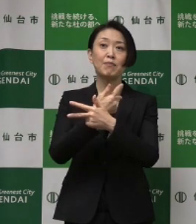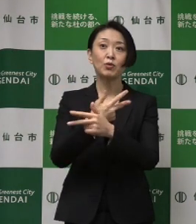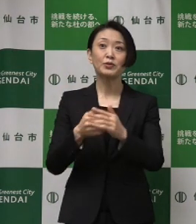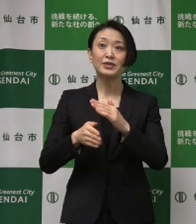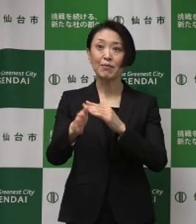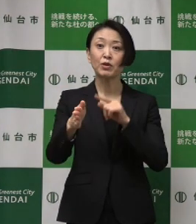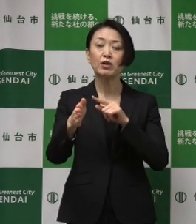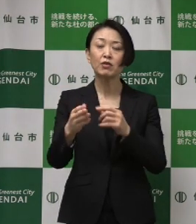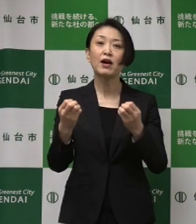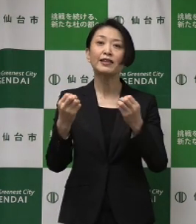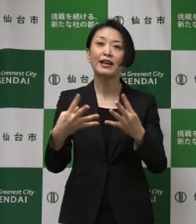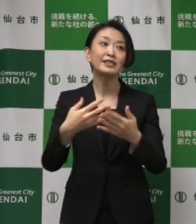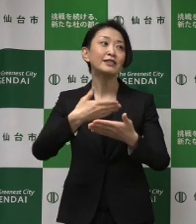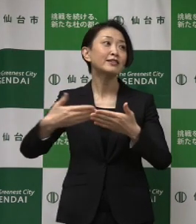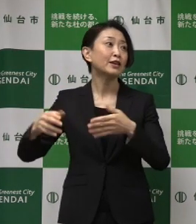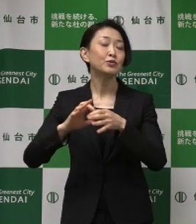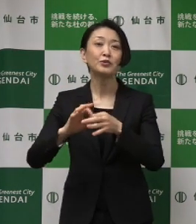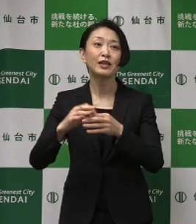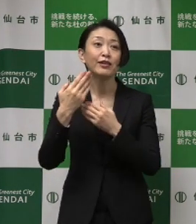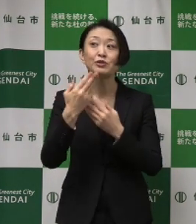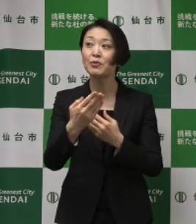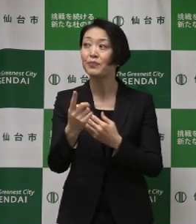両デザインについて2点目いかがでしょうか。